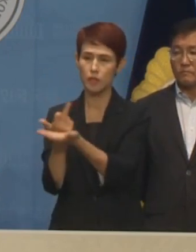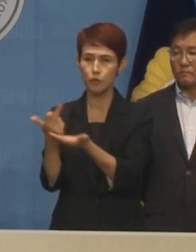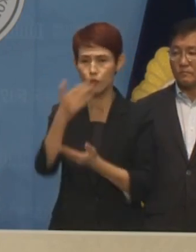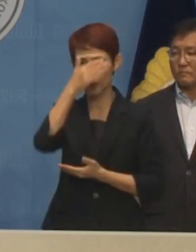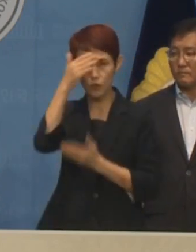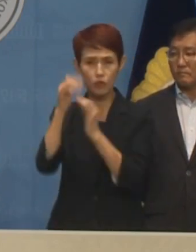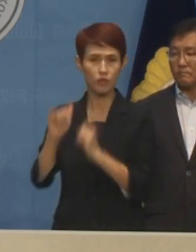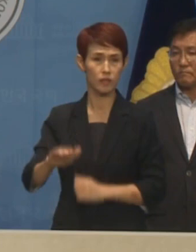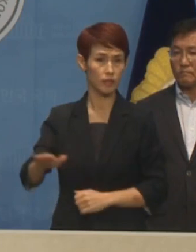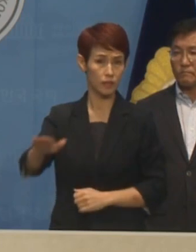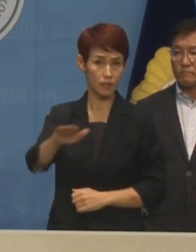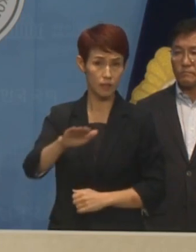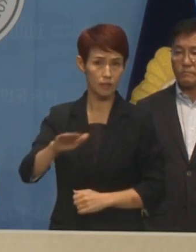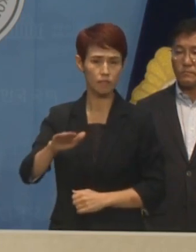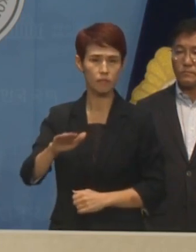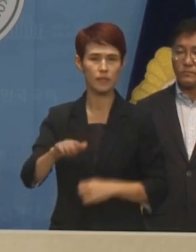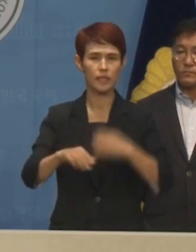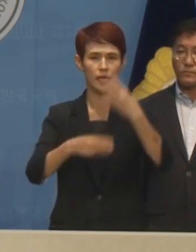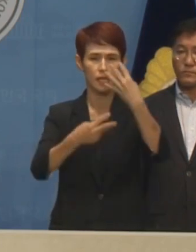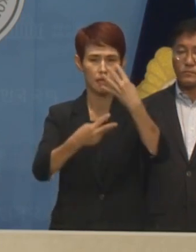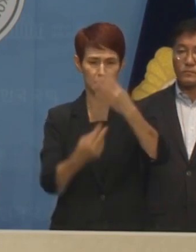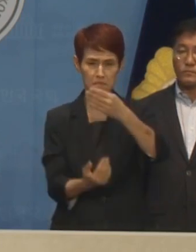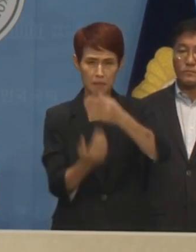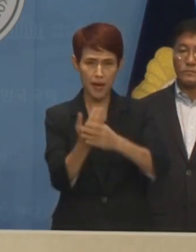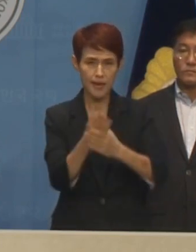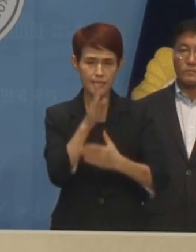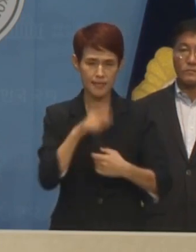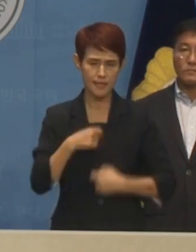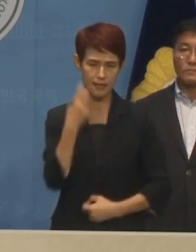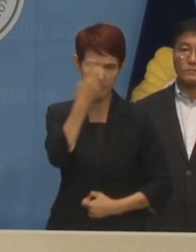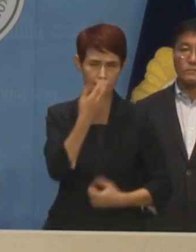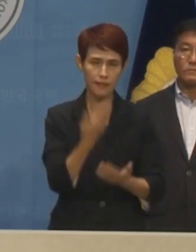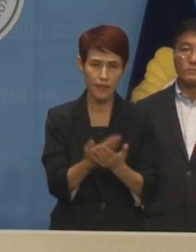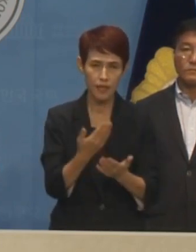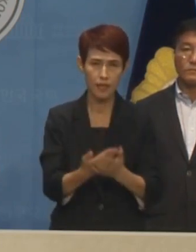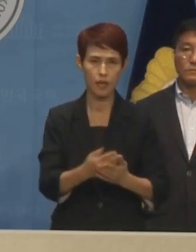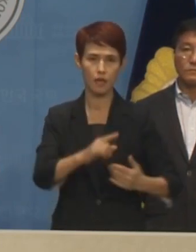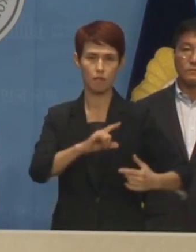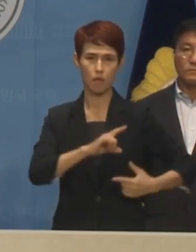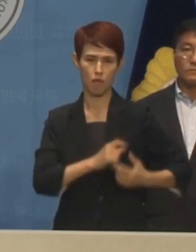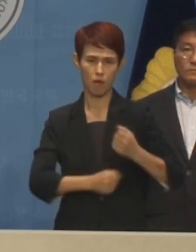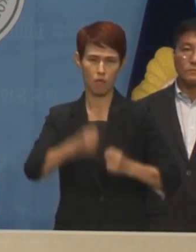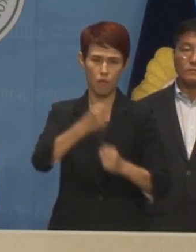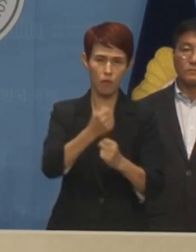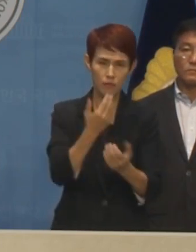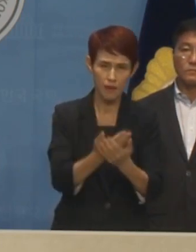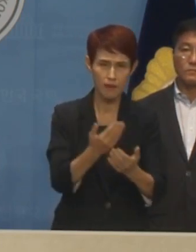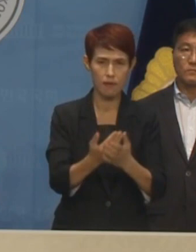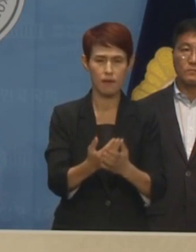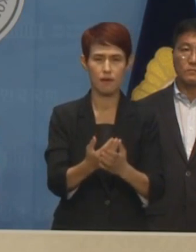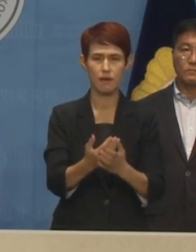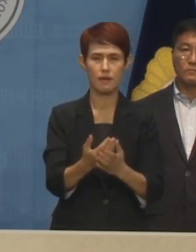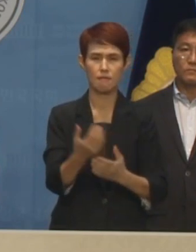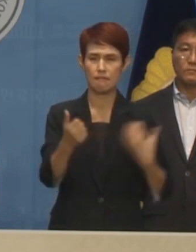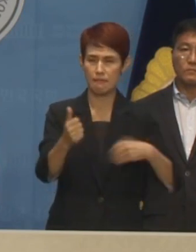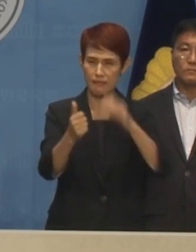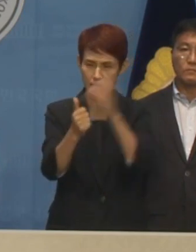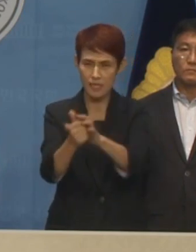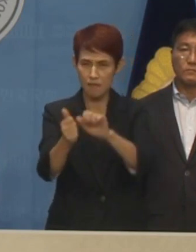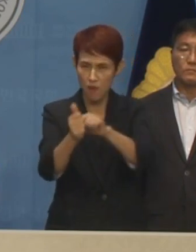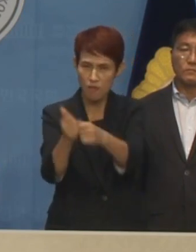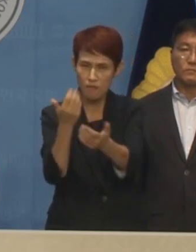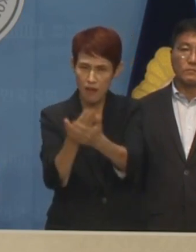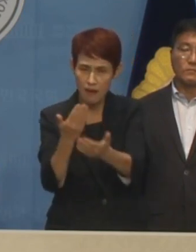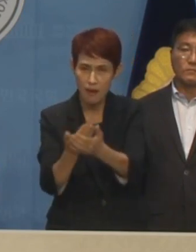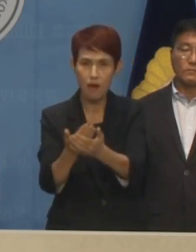청년들이 4.3이 진상규명, 명예회복, 책임자 처벌을 요구하며 거리에서